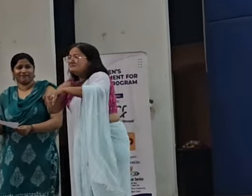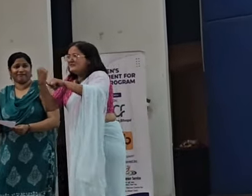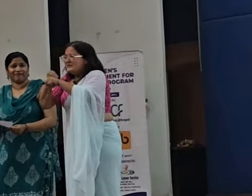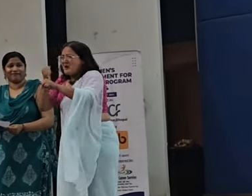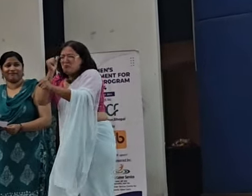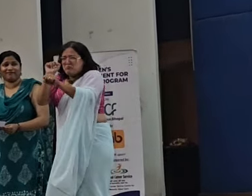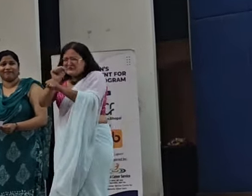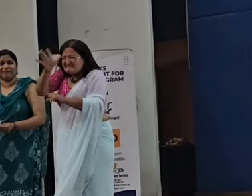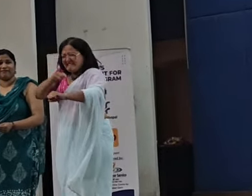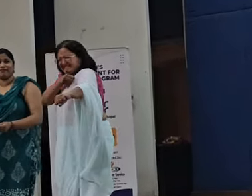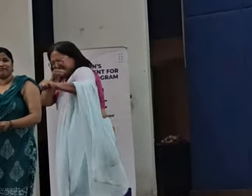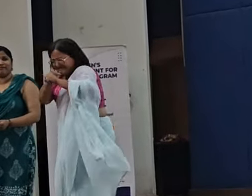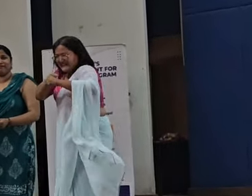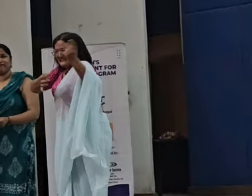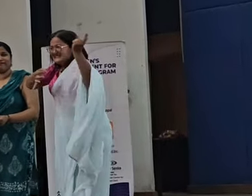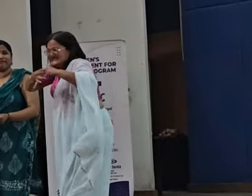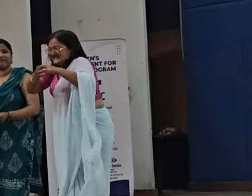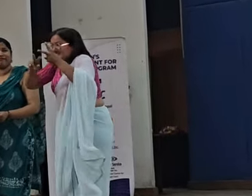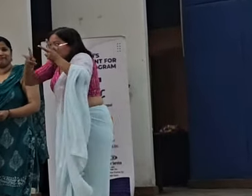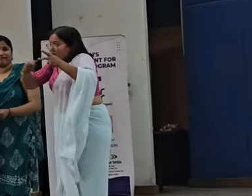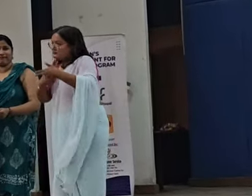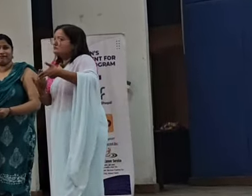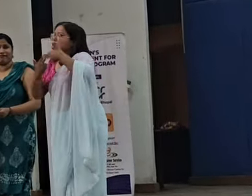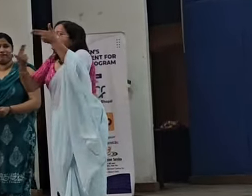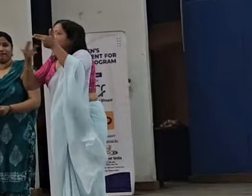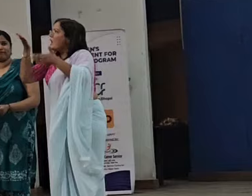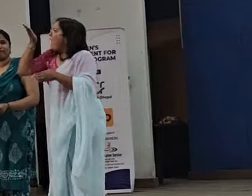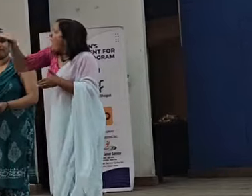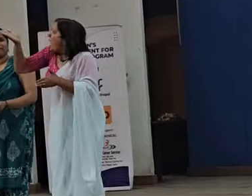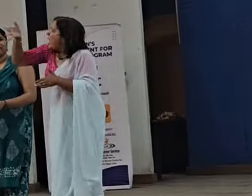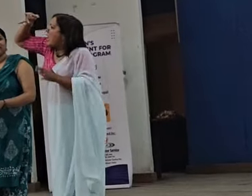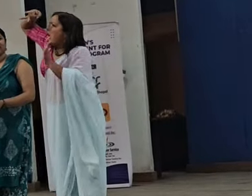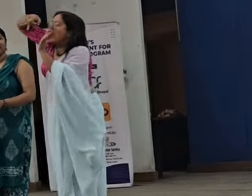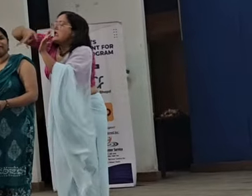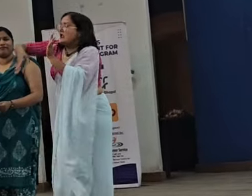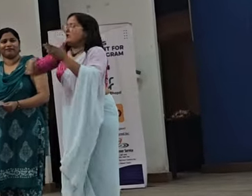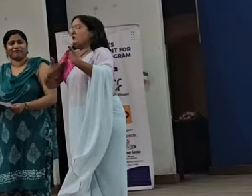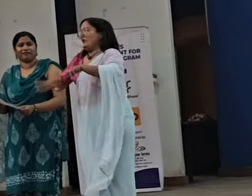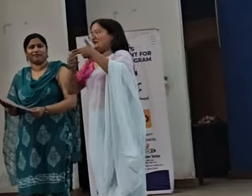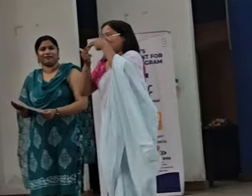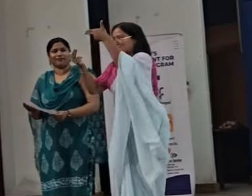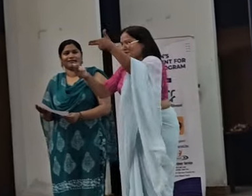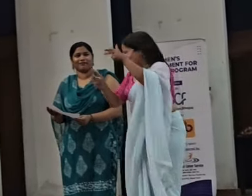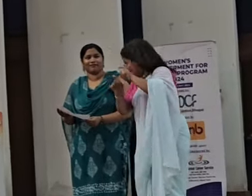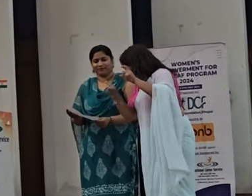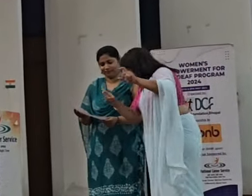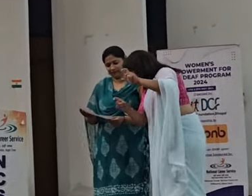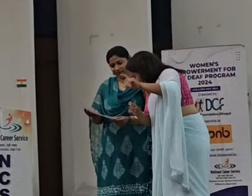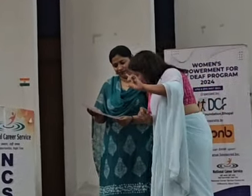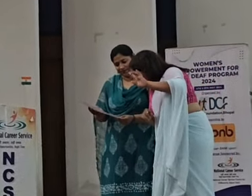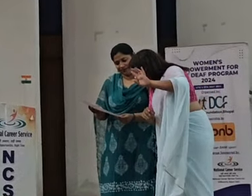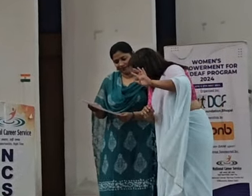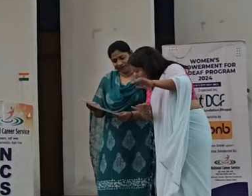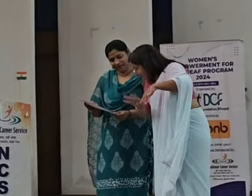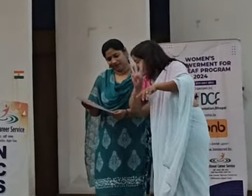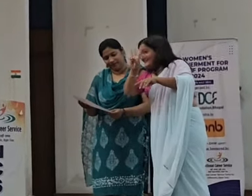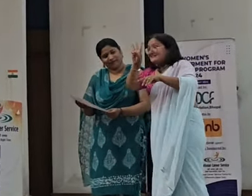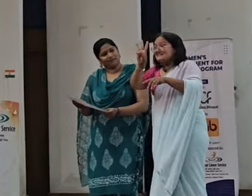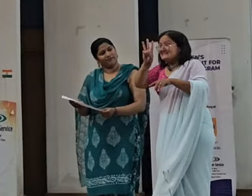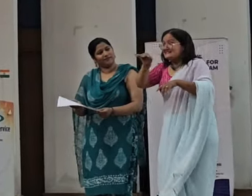3 से 3:45 तक हाँ मेरा प्रेजेंटेशन रहेगा, तो प्रीति जी कह रही थी मैं तुम बताऊंगी कि हाँ मैंने मतलब क्या क्या एक्सपीरियंस किया है अब तक अपने करियर में, तो